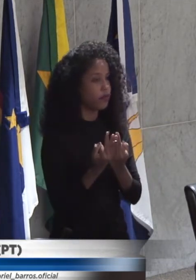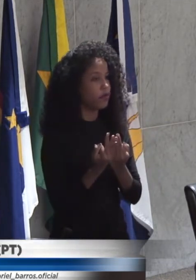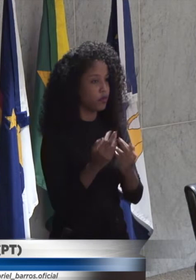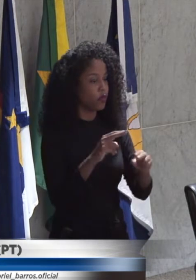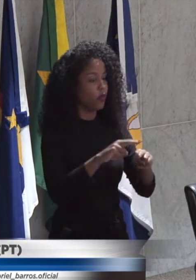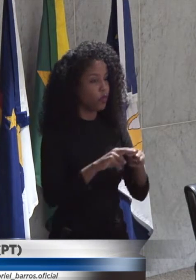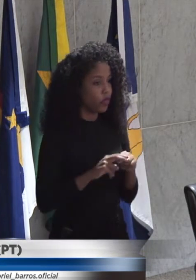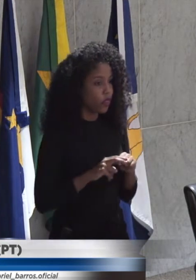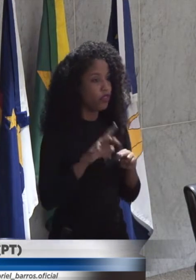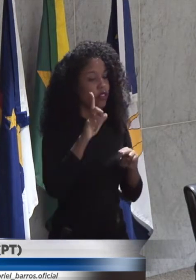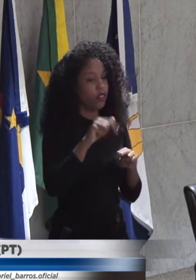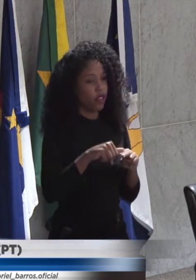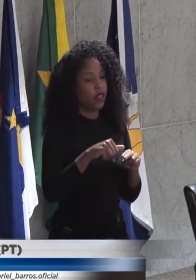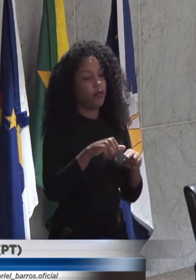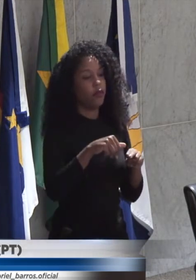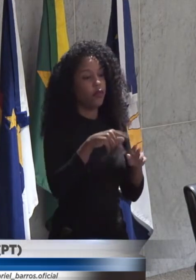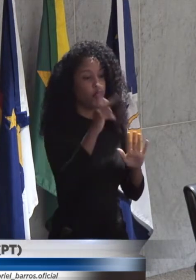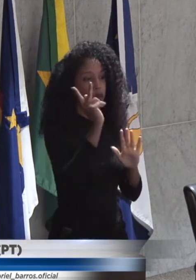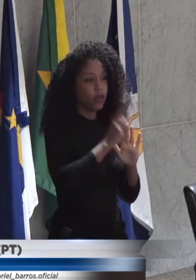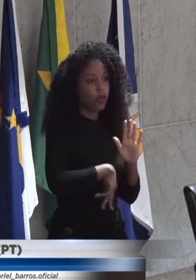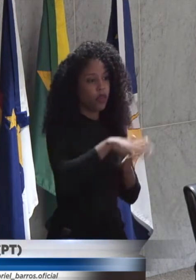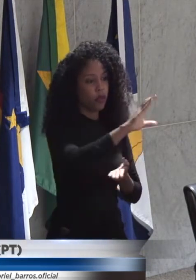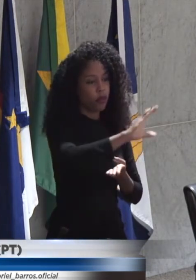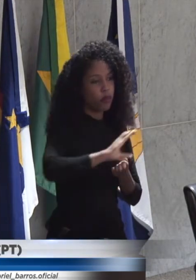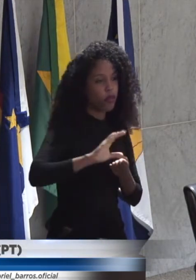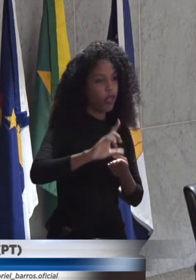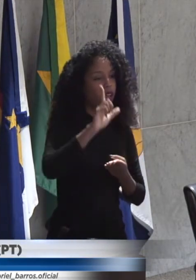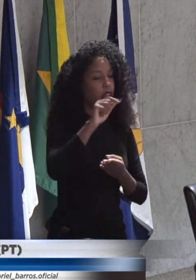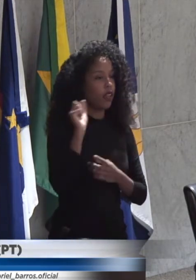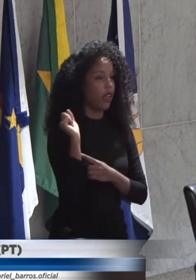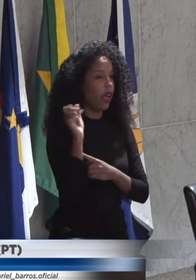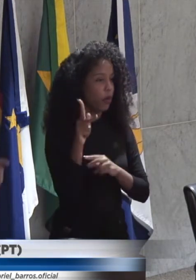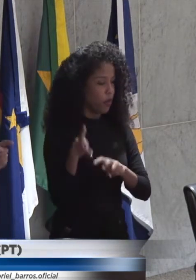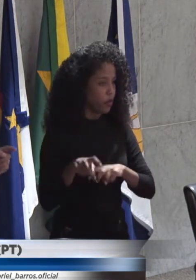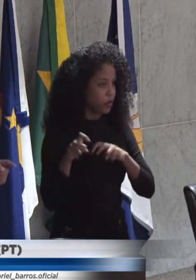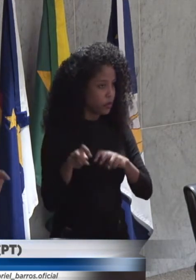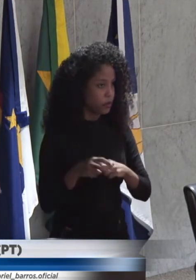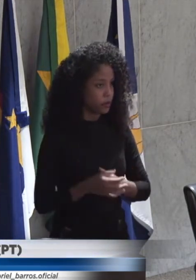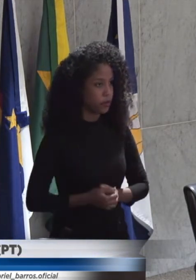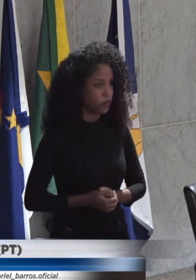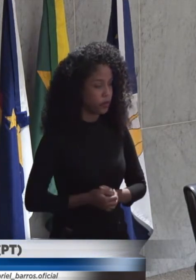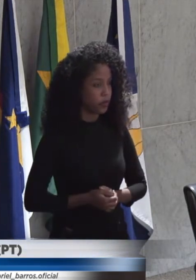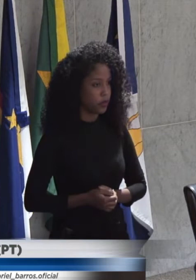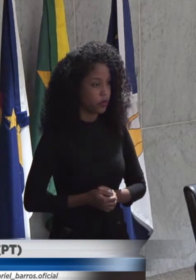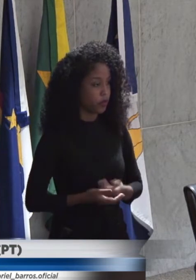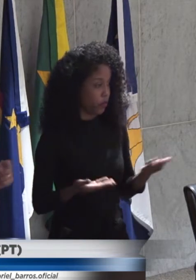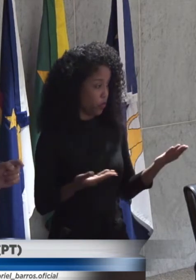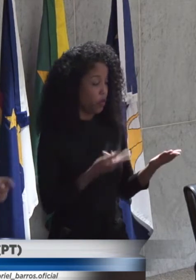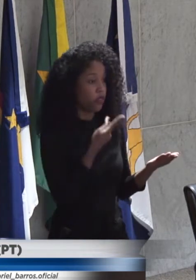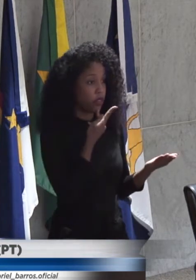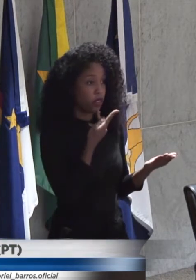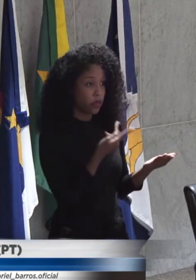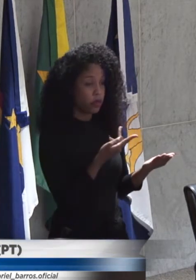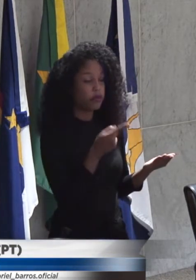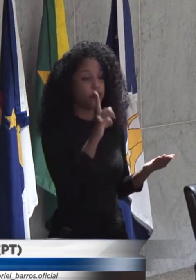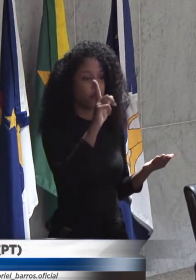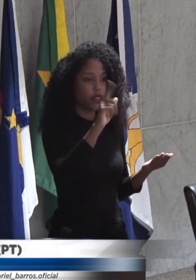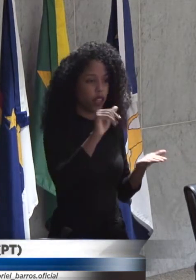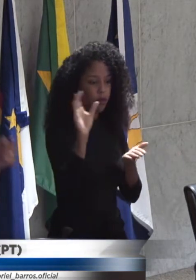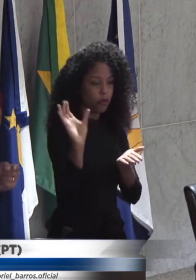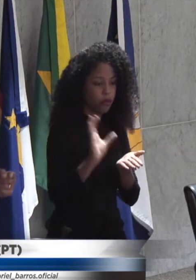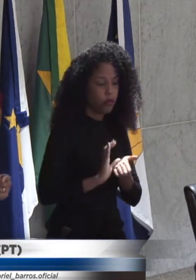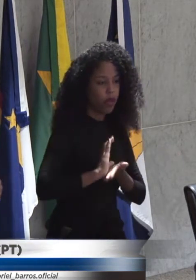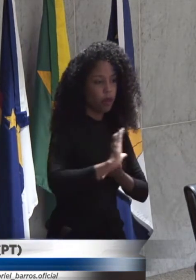desse maior programa de transferência de renda que é a aposentadoria rural. E como foi dito aqui, é esse recurso que